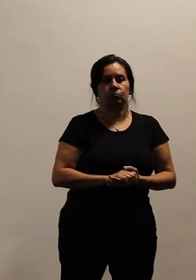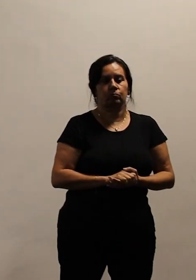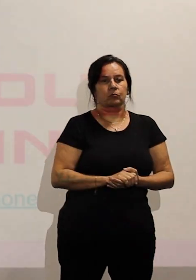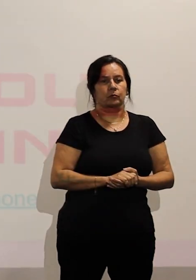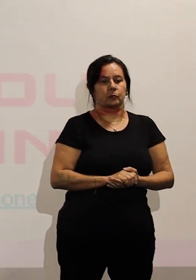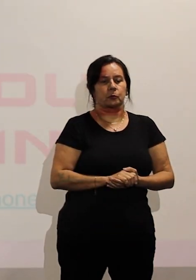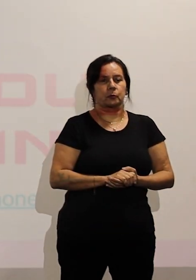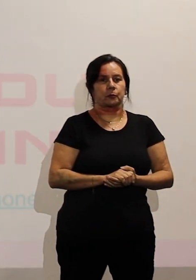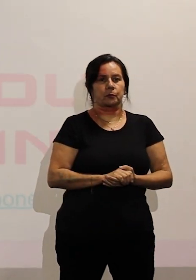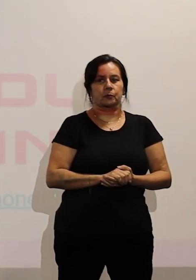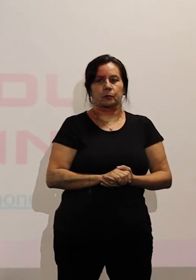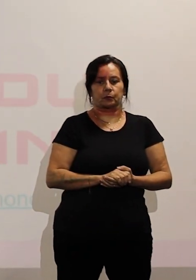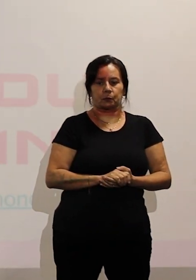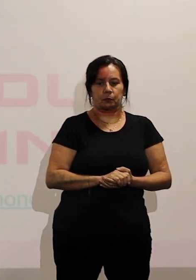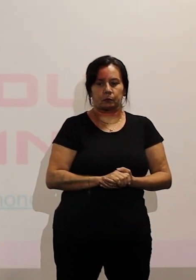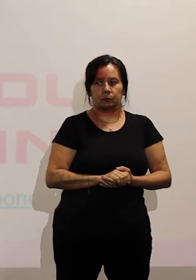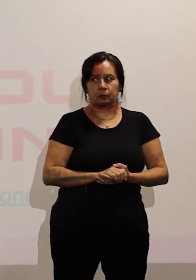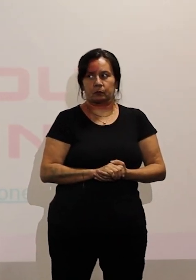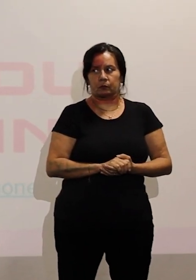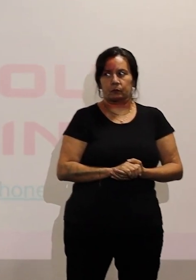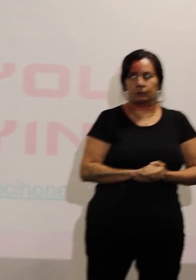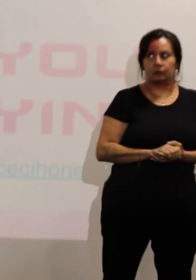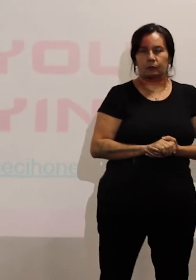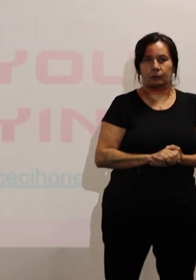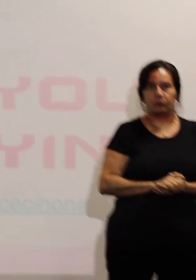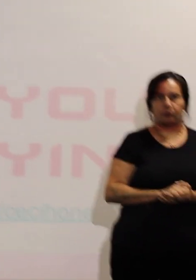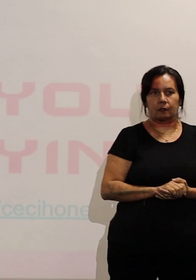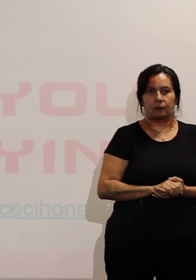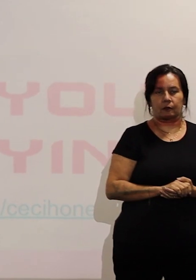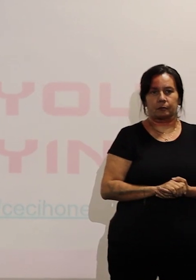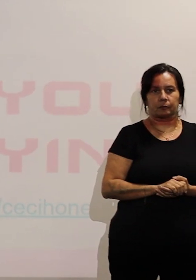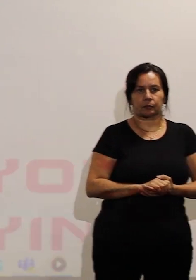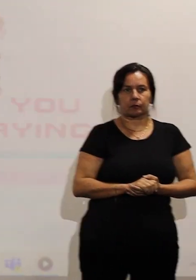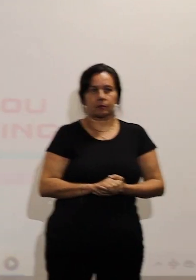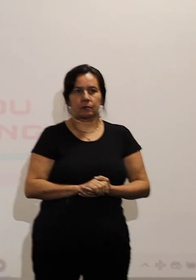E aí tem que voltar para o começo.